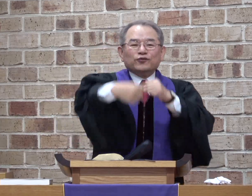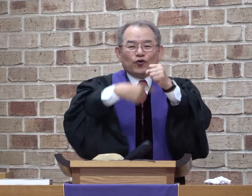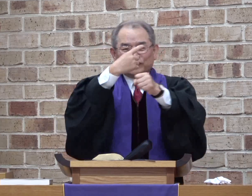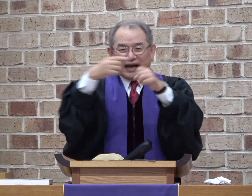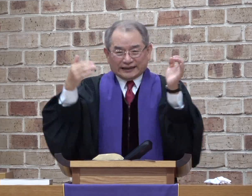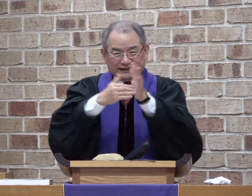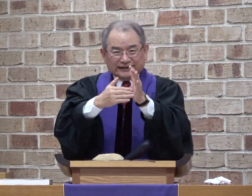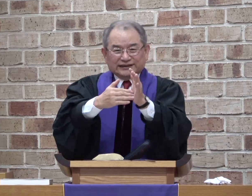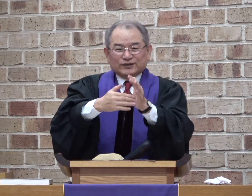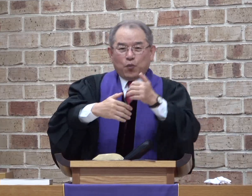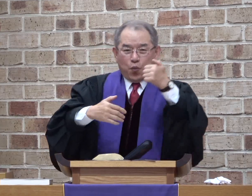때까지